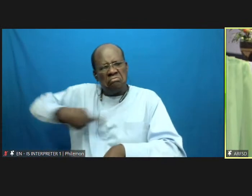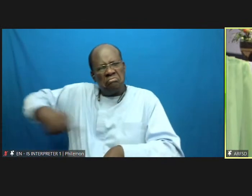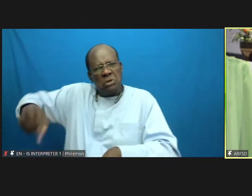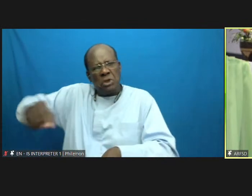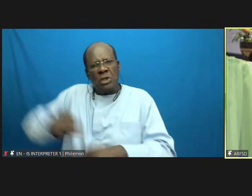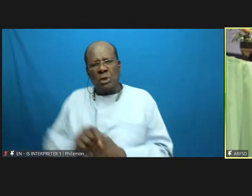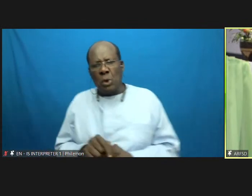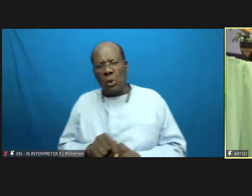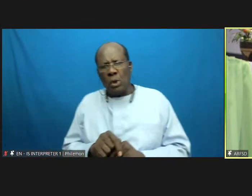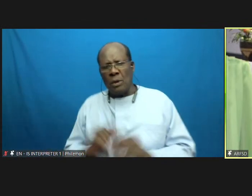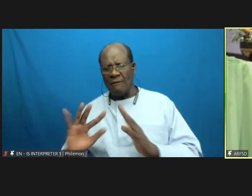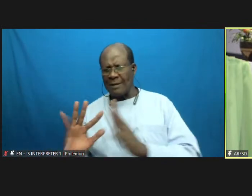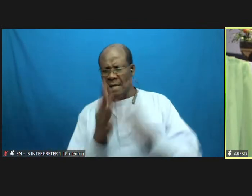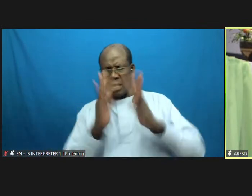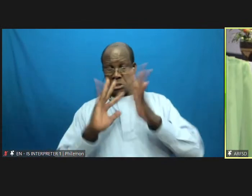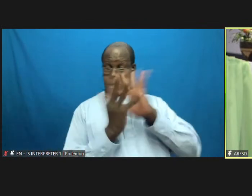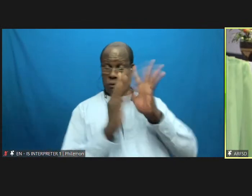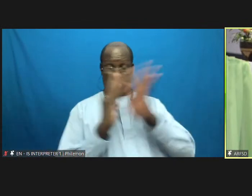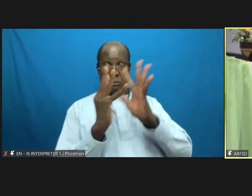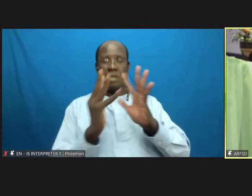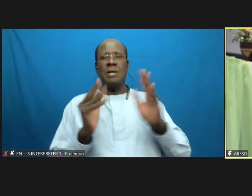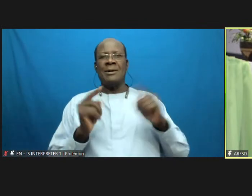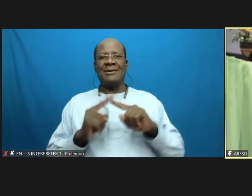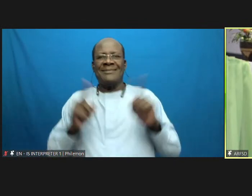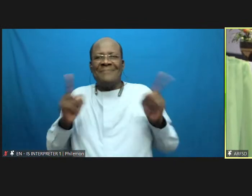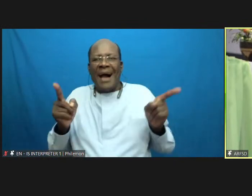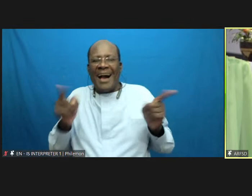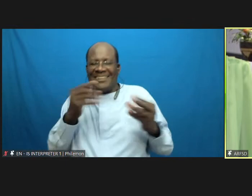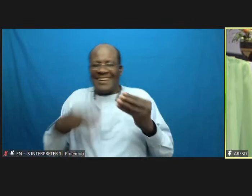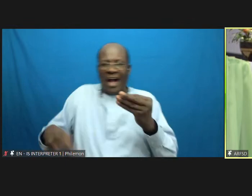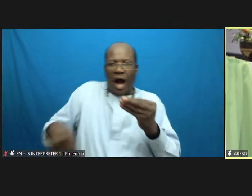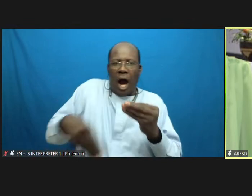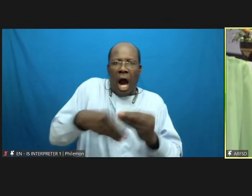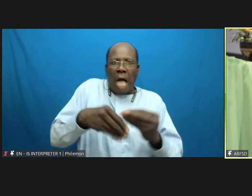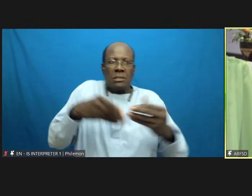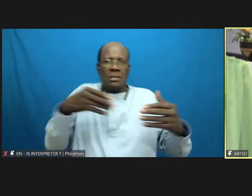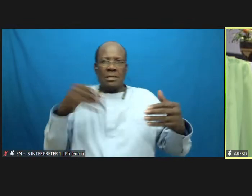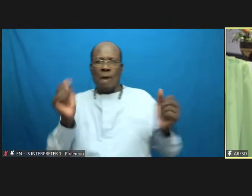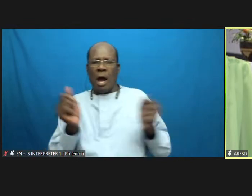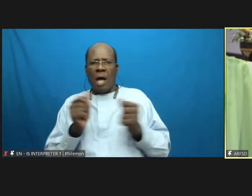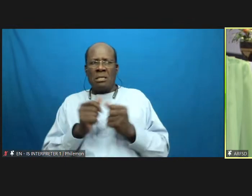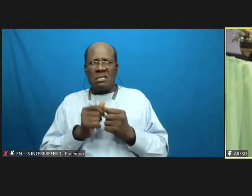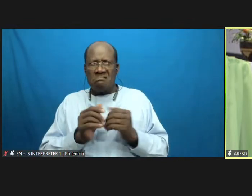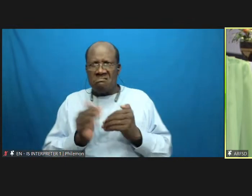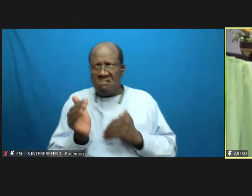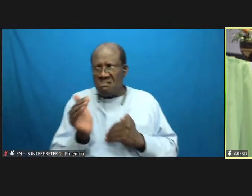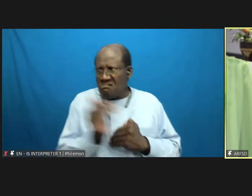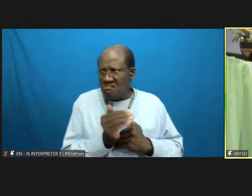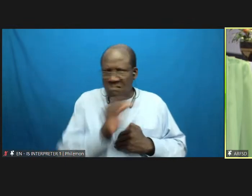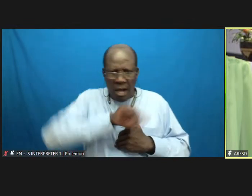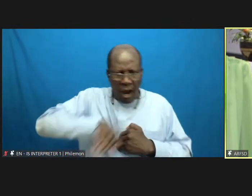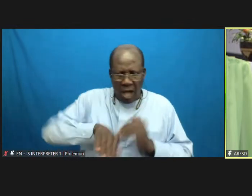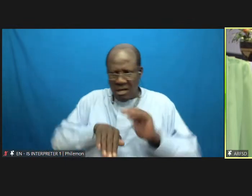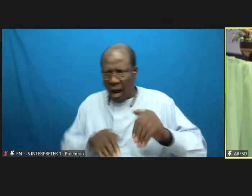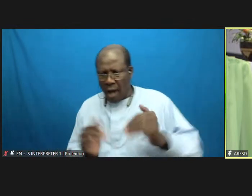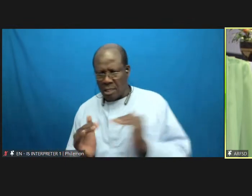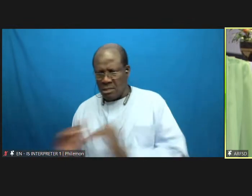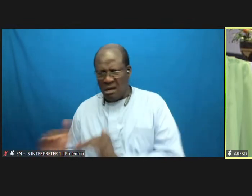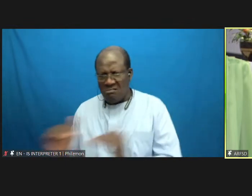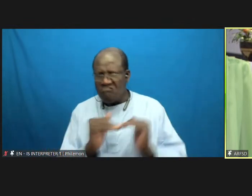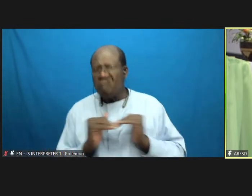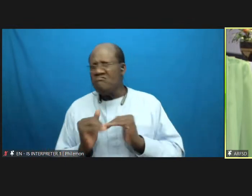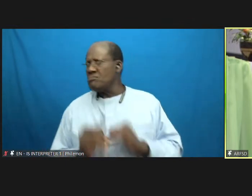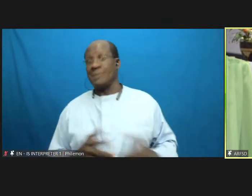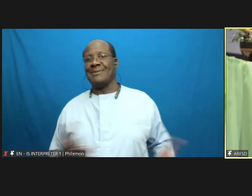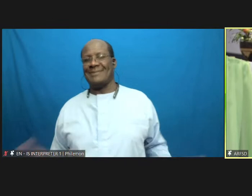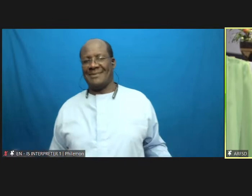inégalités. Donc, à mi-chemin de notre date butoir, qu'est-ce qu'il faut faire? Donc, on s'est convenu en disant qu'il est temps de faire